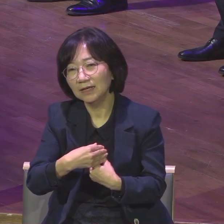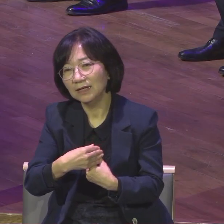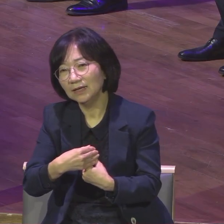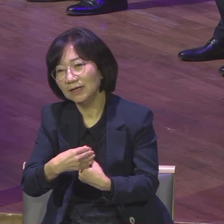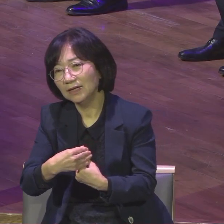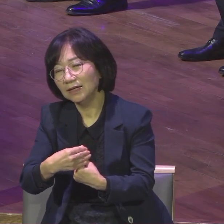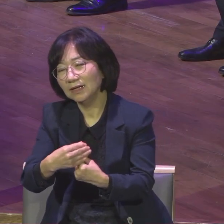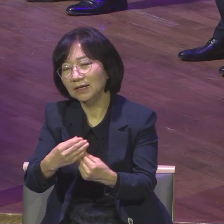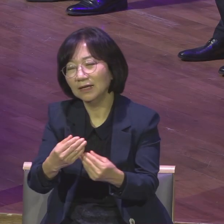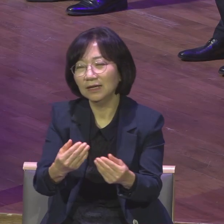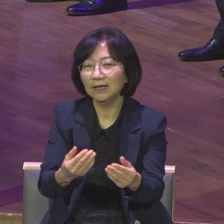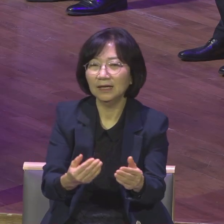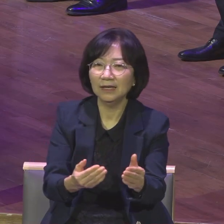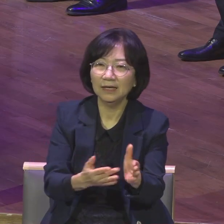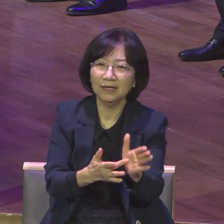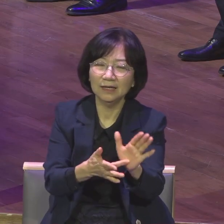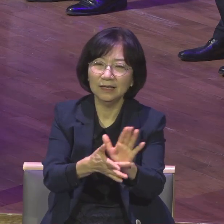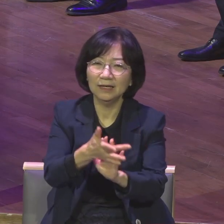안심하라.